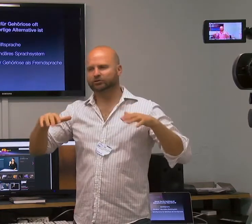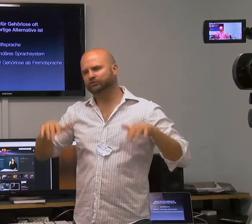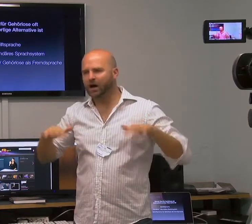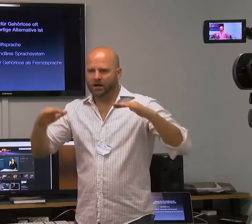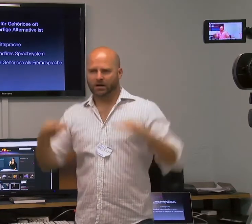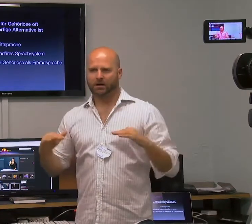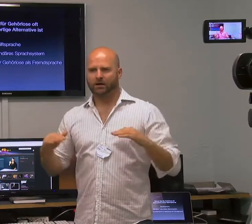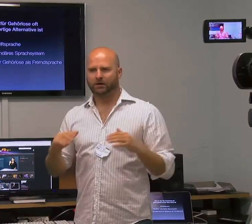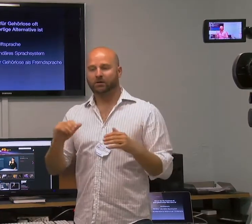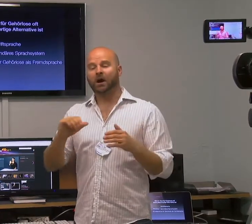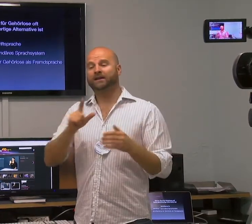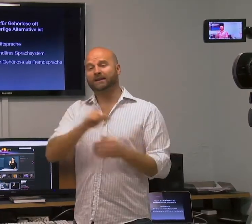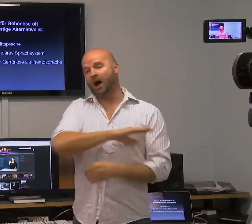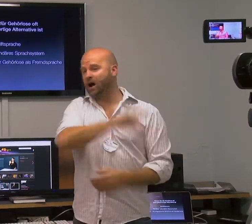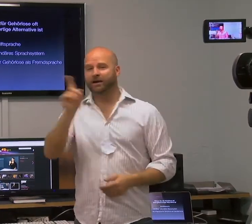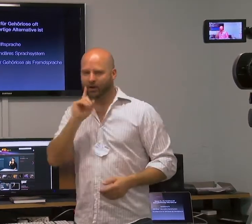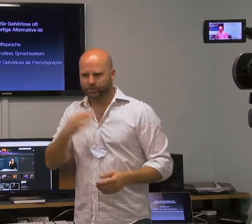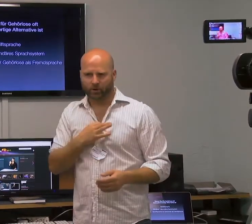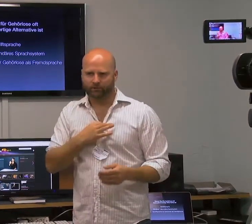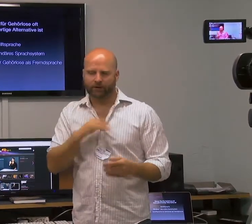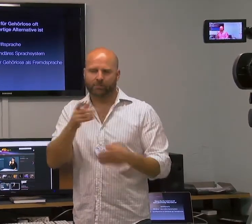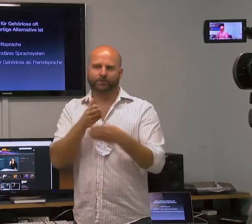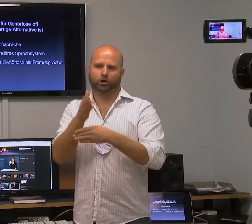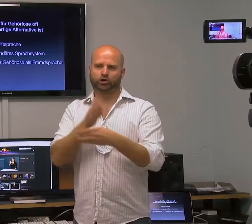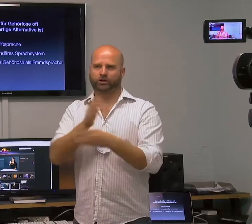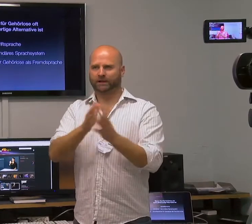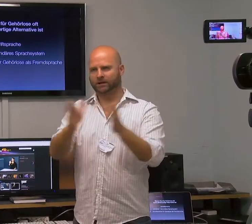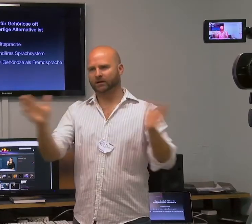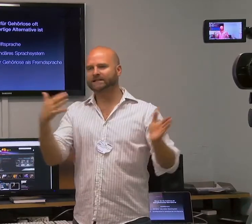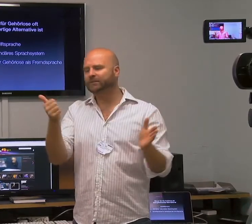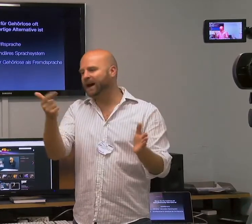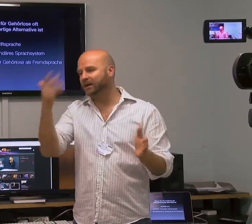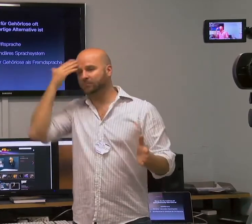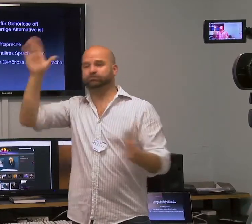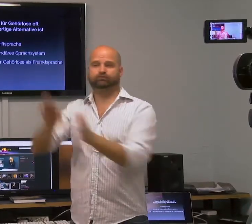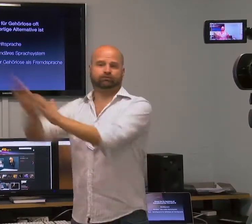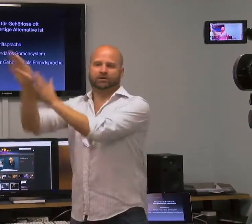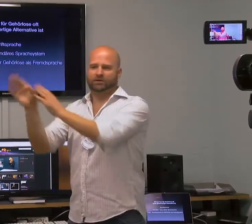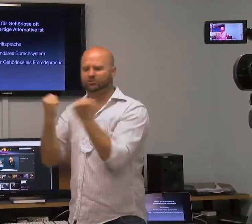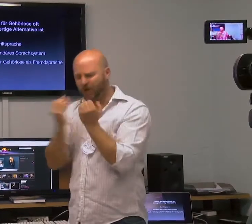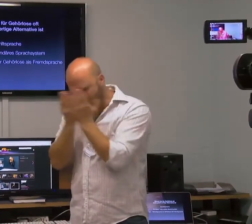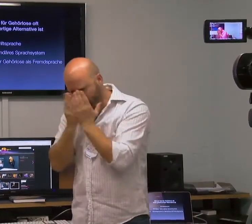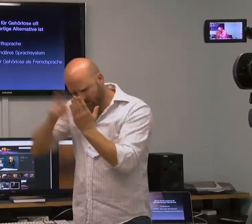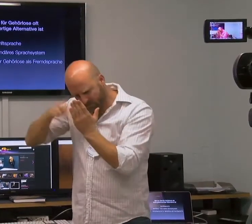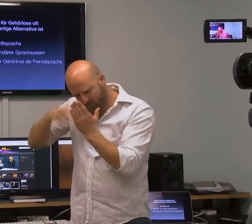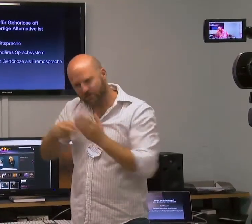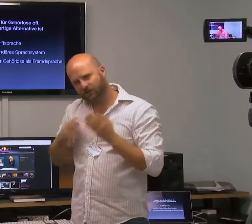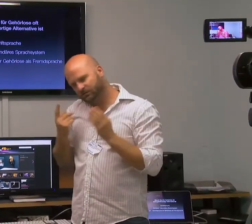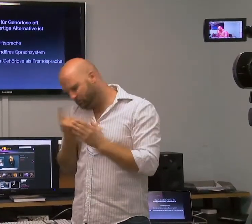dumm, aber sie ist einfach nicht so voll entwickelt, weil es ja eine Fremdsprache ist. Also sind nicht alle Gehörlose davon betroffen. Es gibt natürlich auch